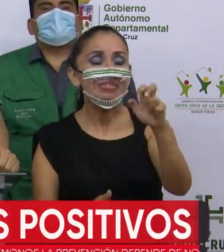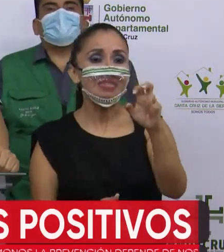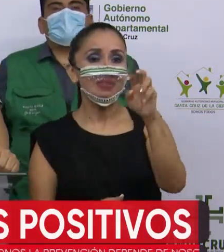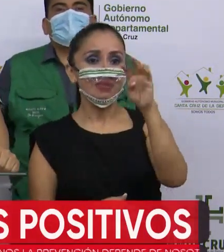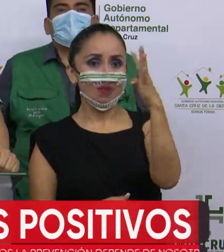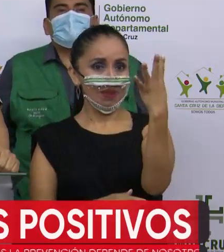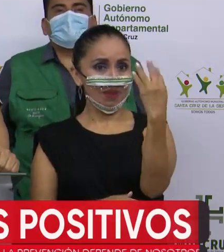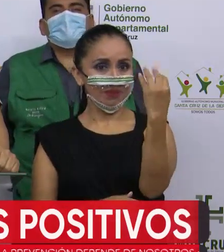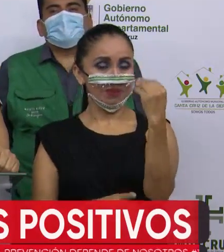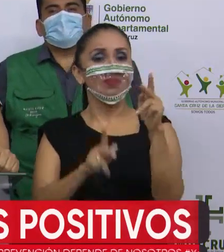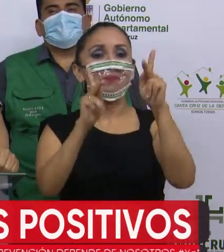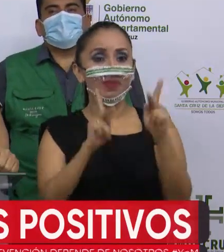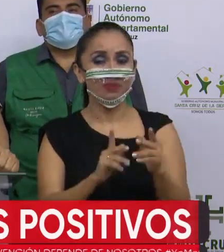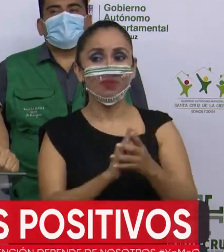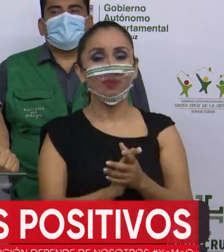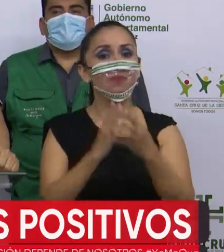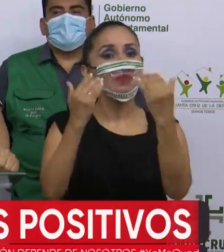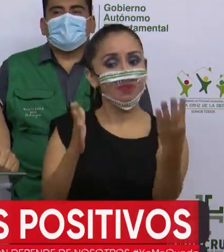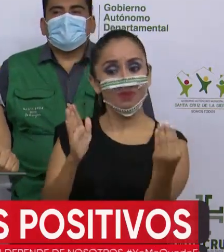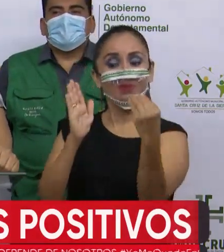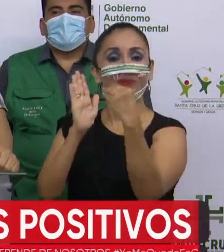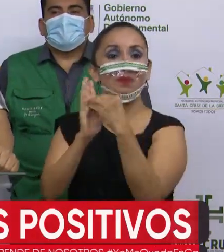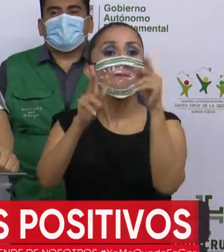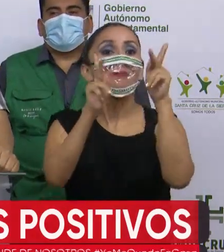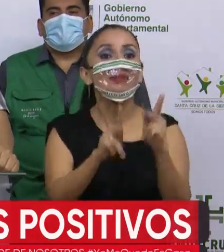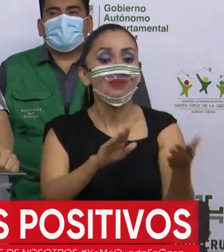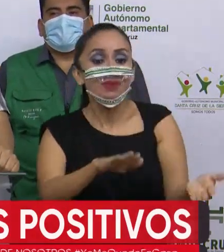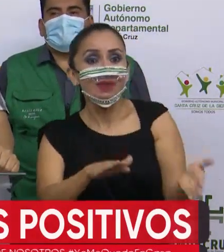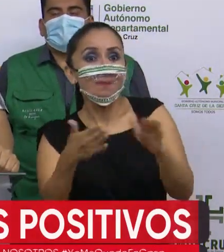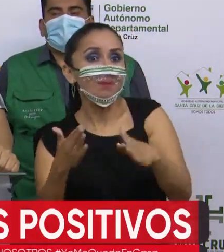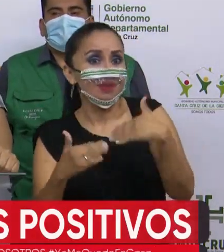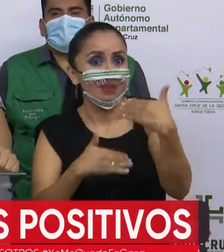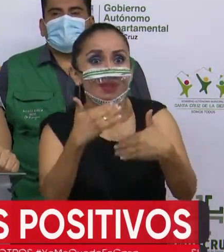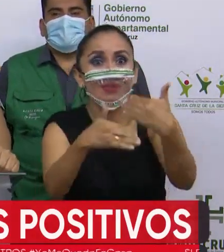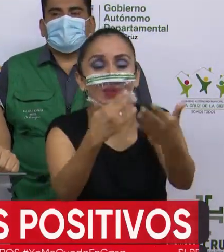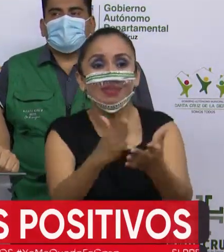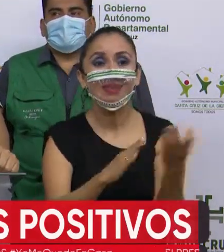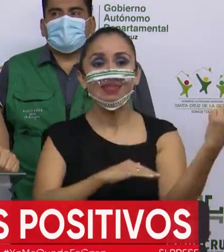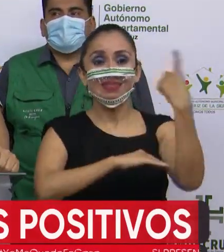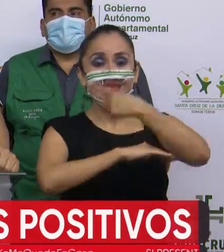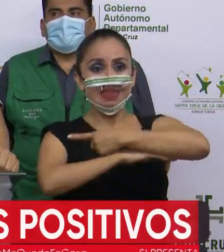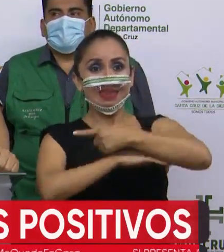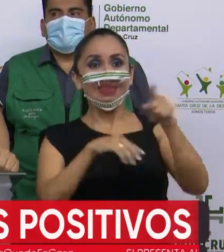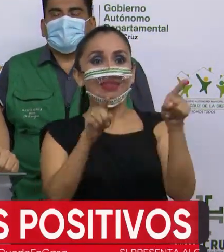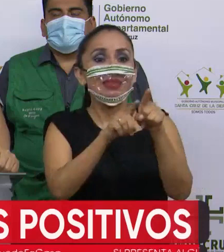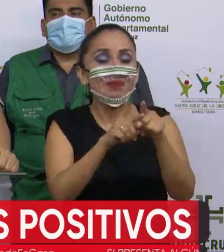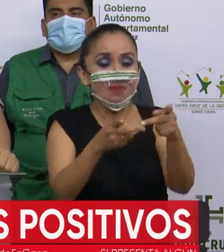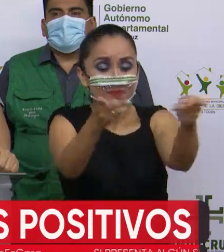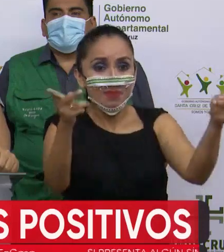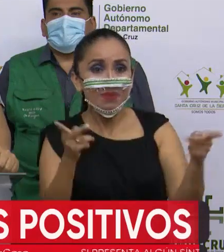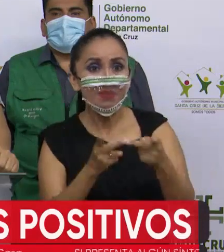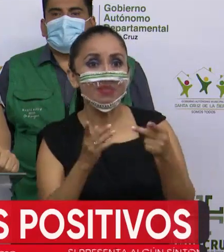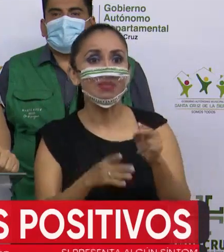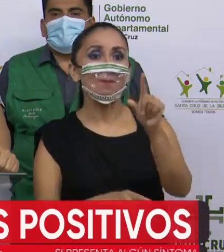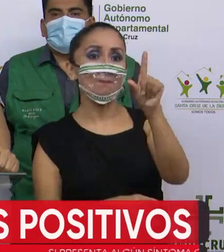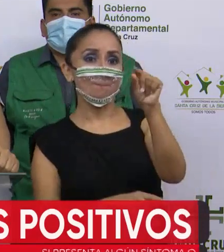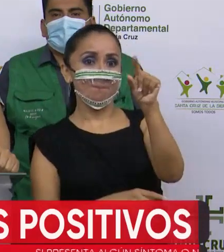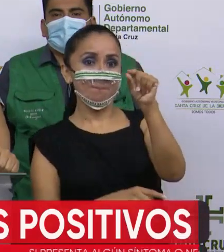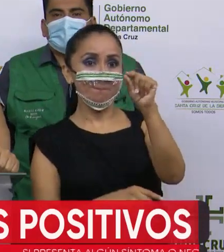41.314. Hoy día el registro de fallecimientos en la actualización, tanto del día como de provincia, son